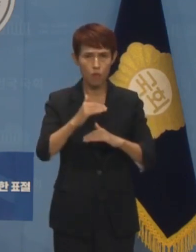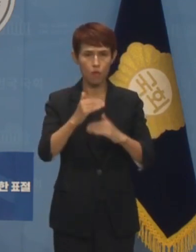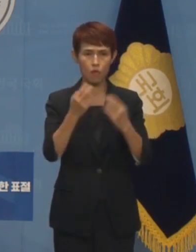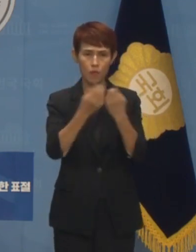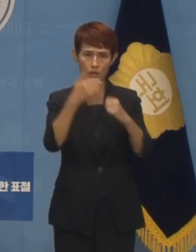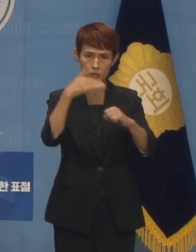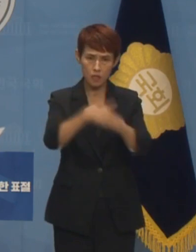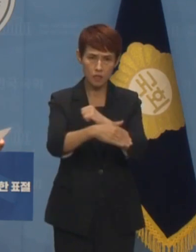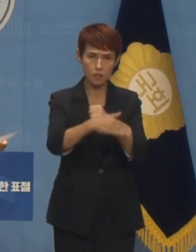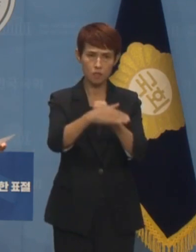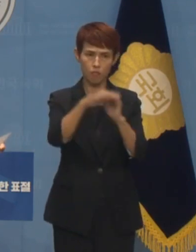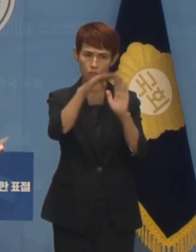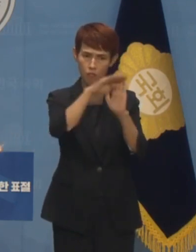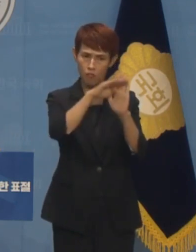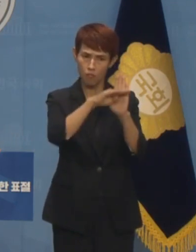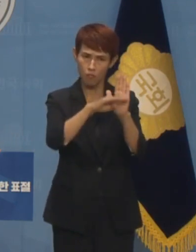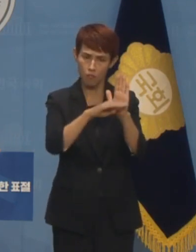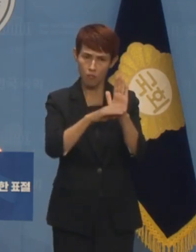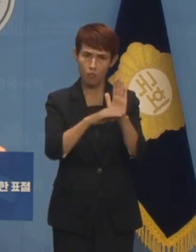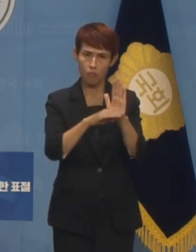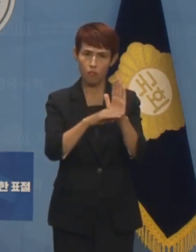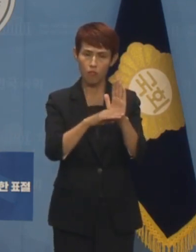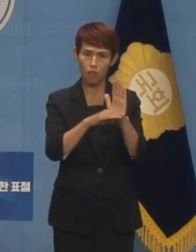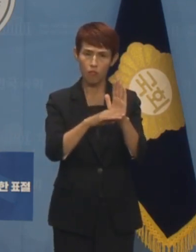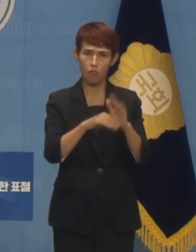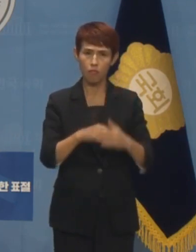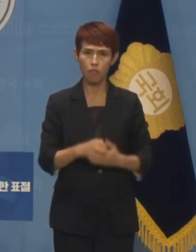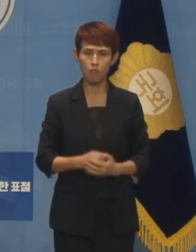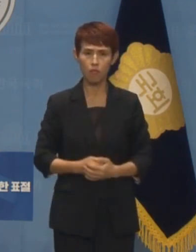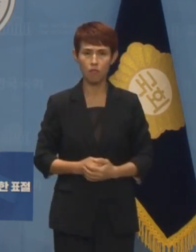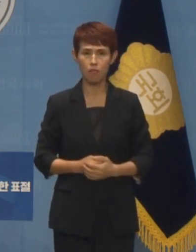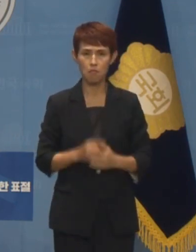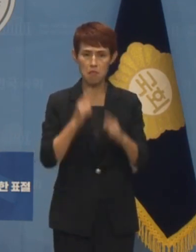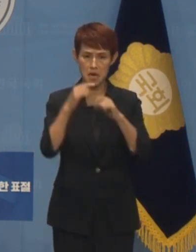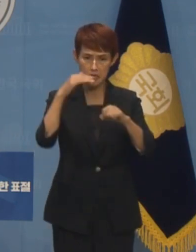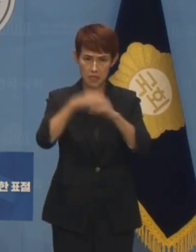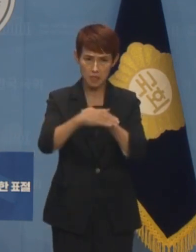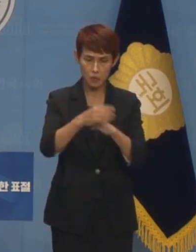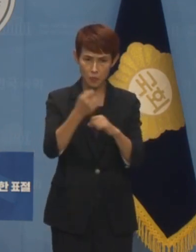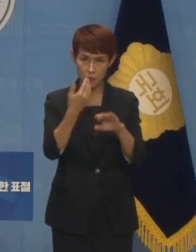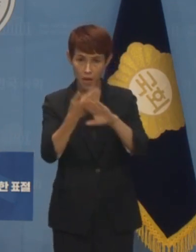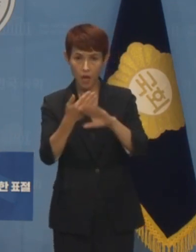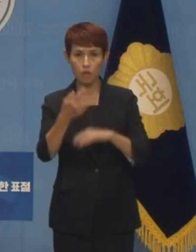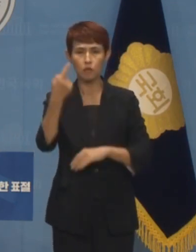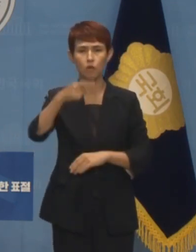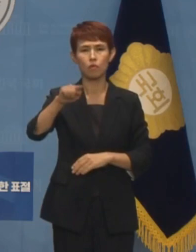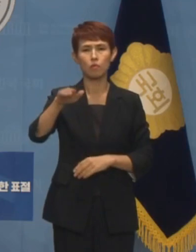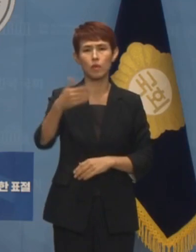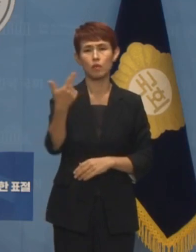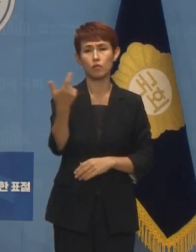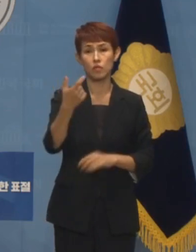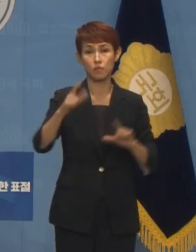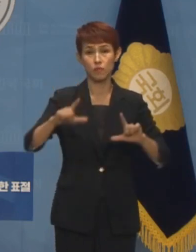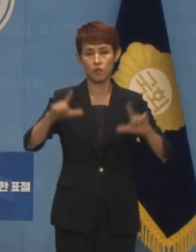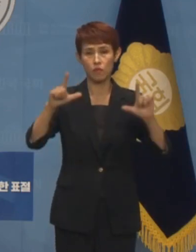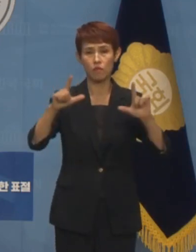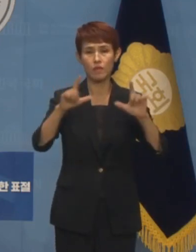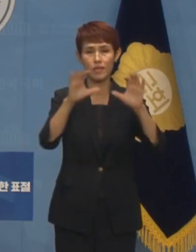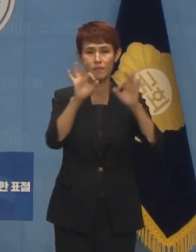체계, 근거, 표현만 달랐을 뿐 사실상 1960년